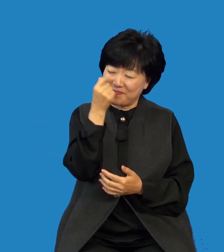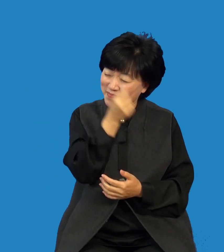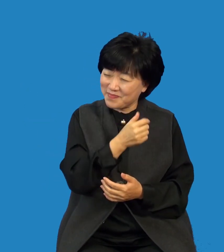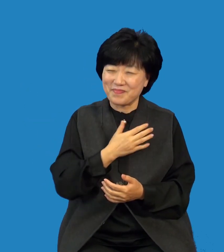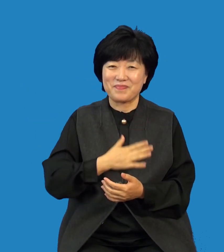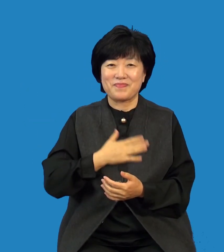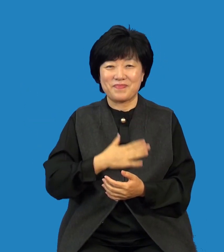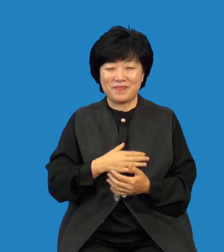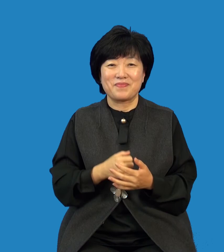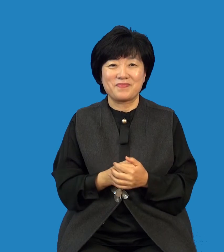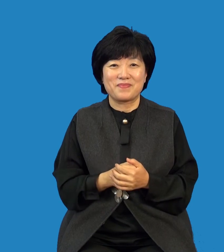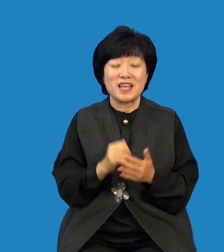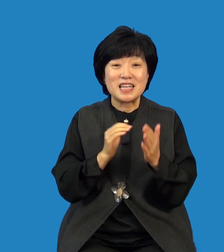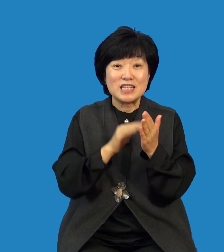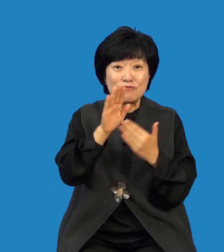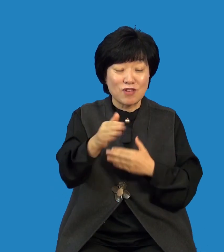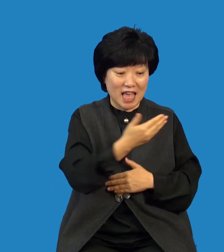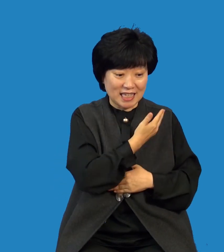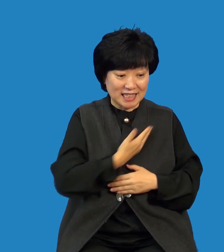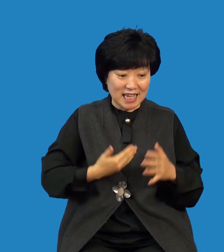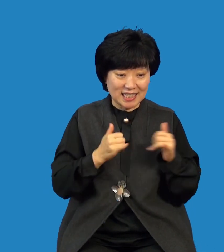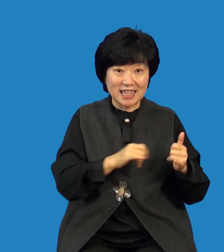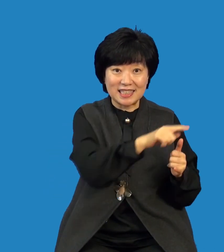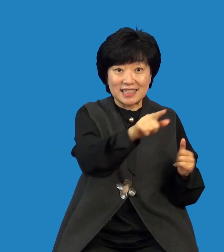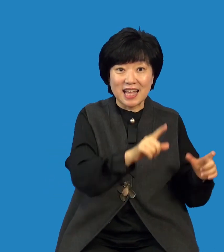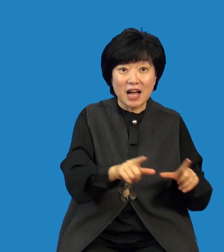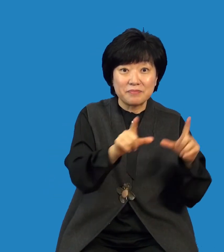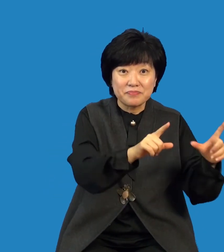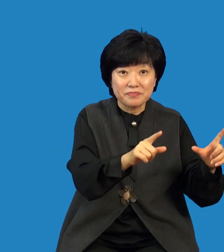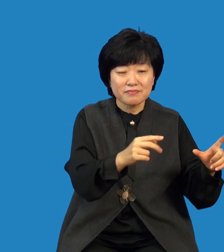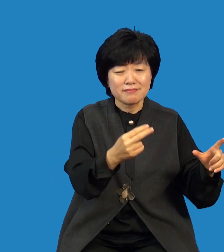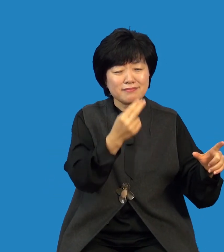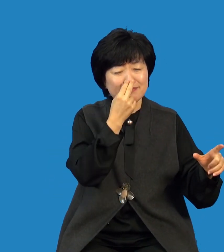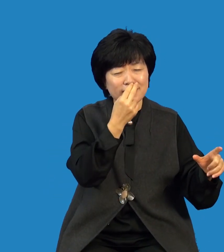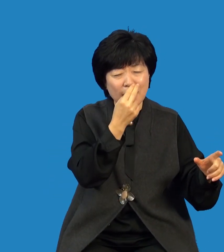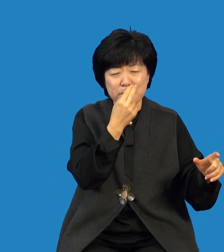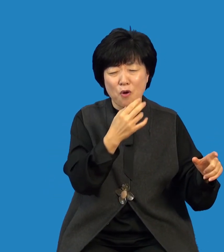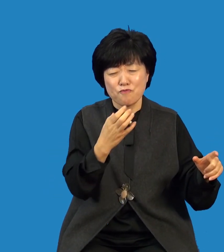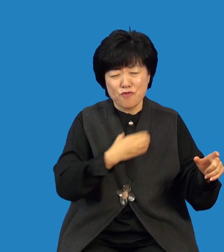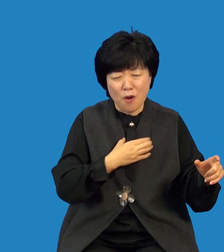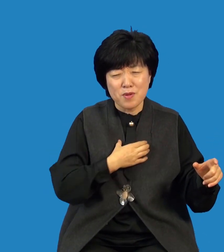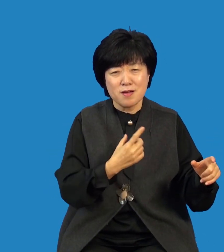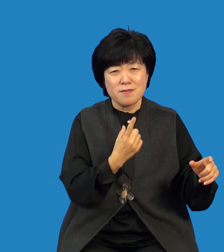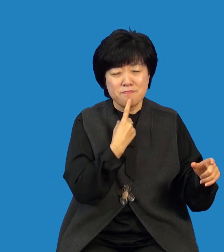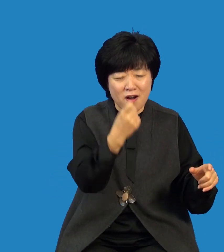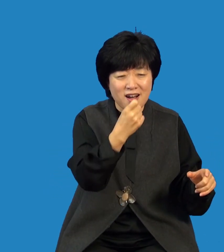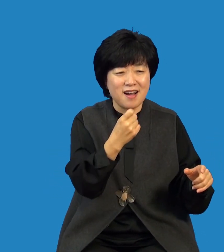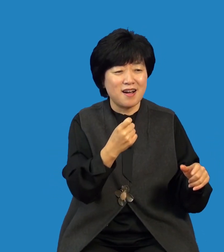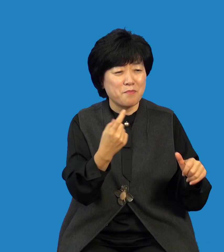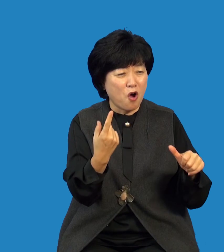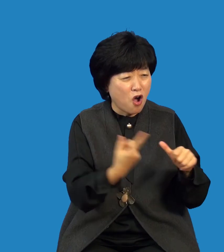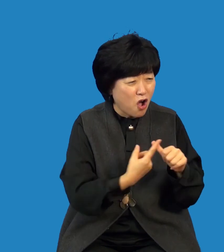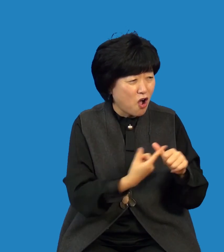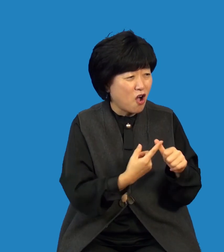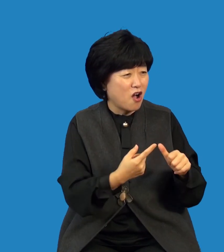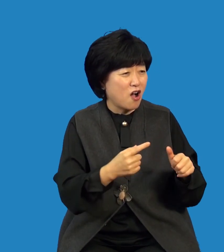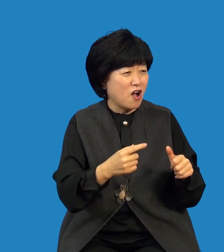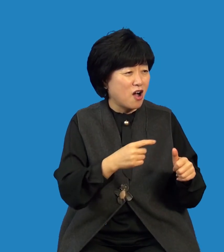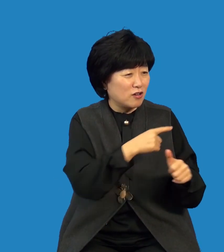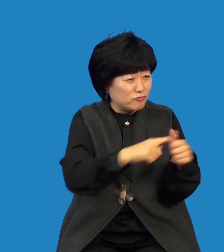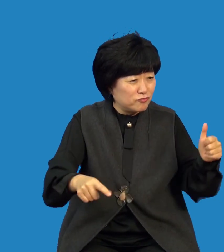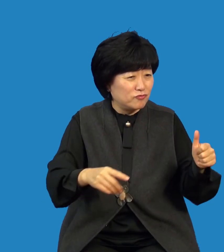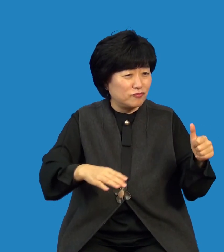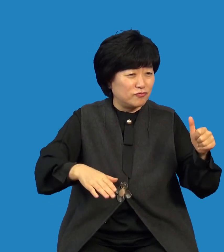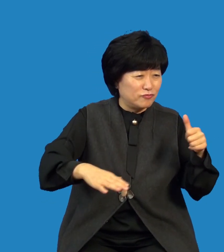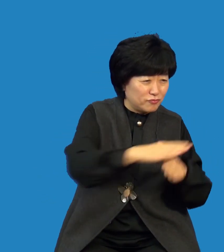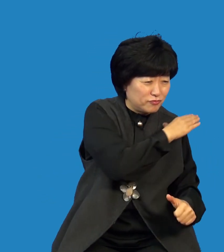매일매일 생명의 위협을 받는 삶을 살았어요. 요거를 기점으로 해서 그 다음 날부터 매일매일 쫓겨다니고